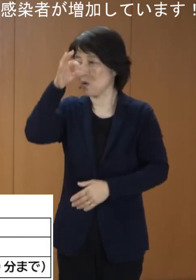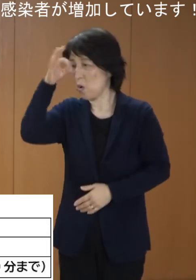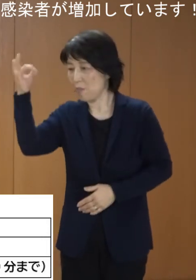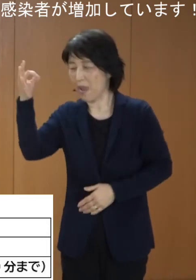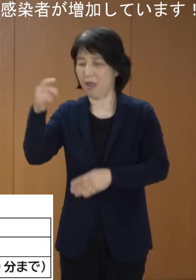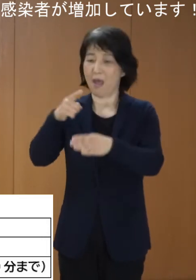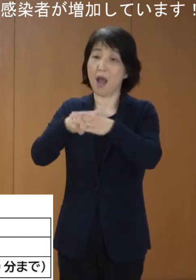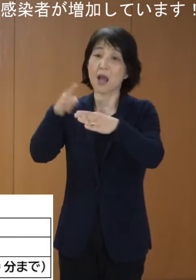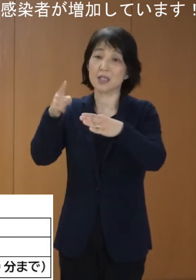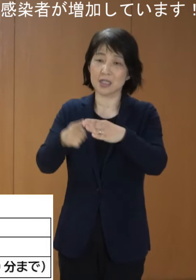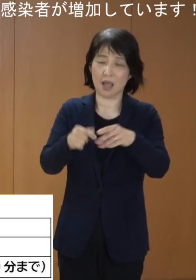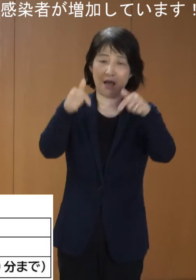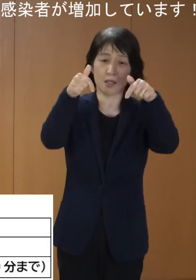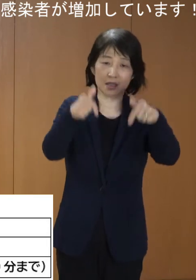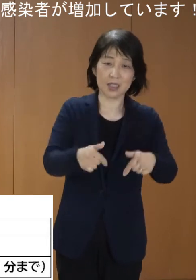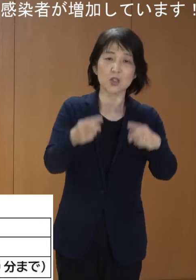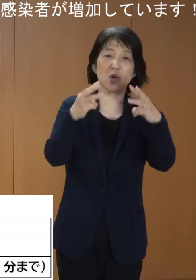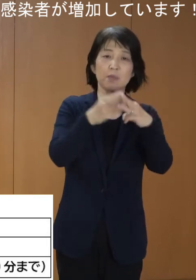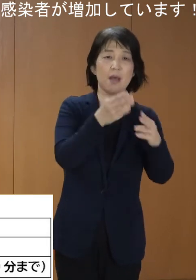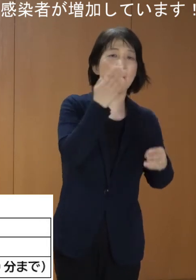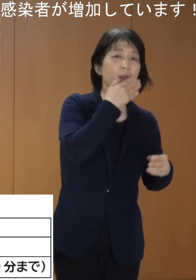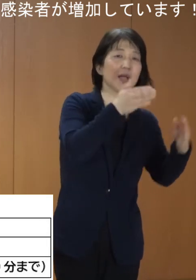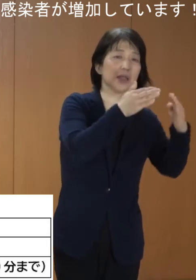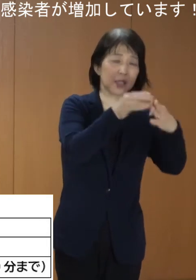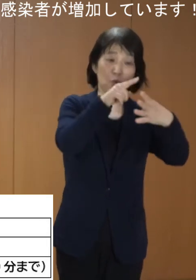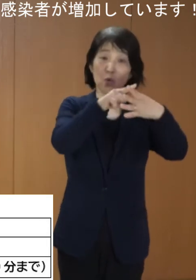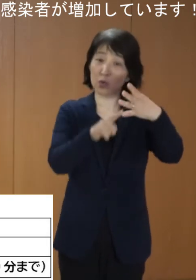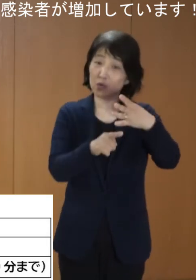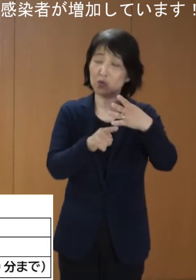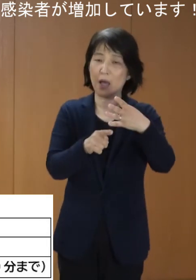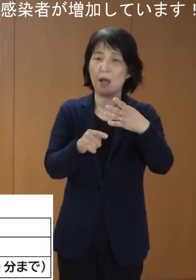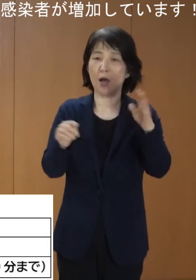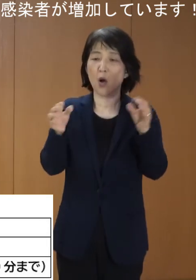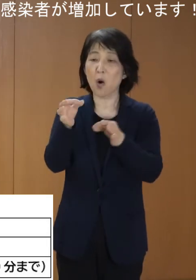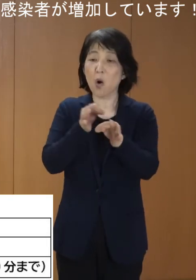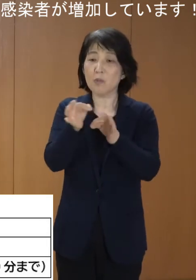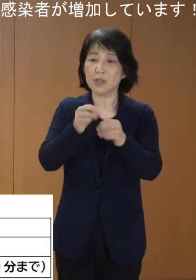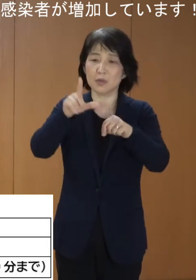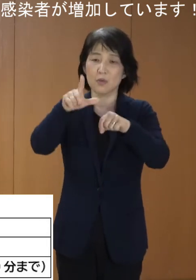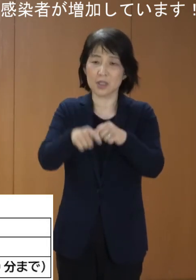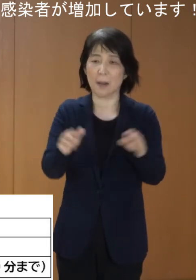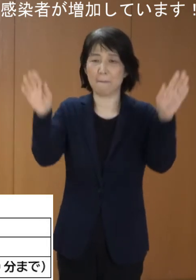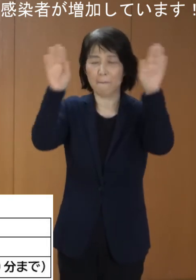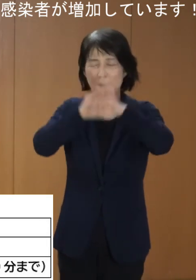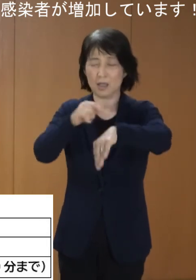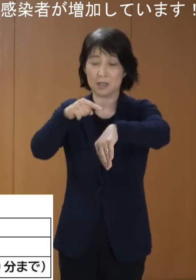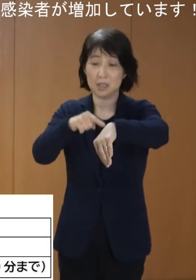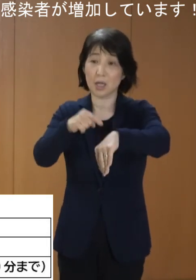尼崎市、西宮市、芦屋市の飲食店等において